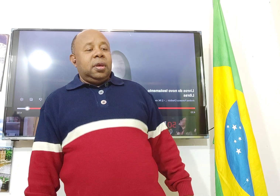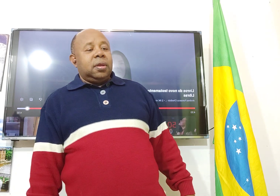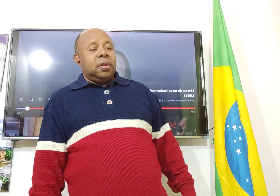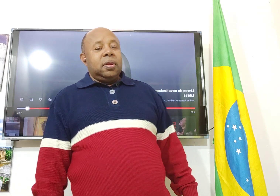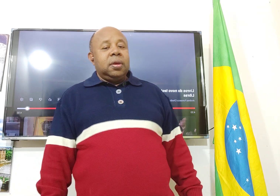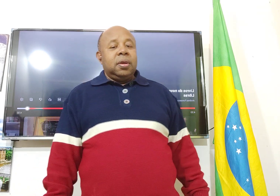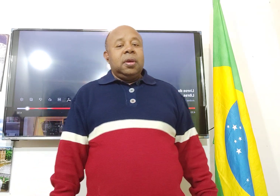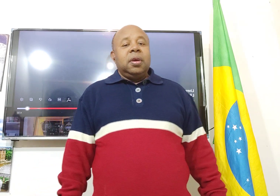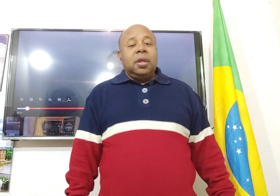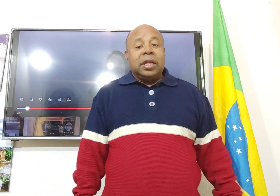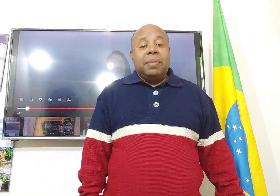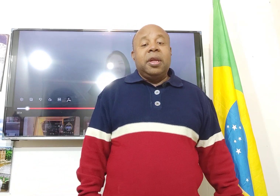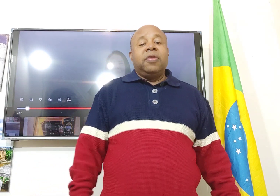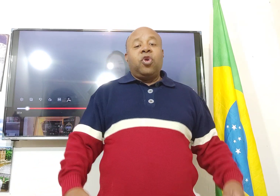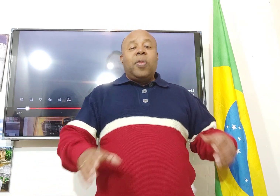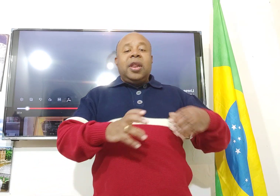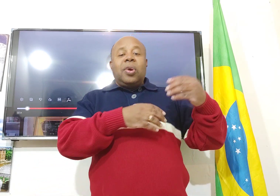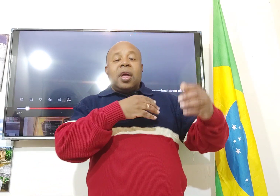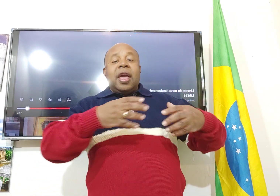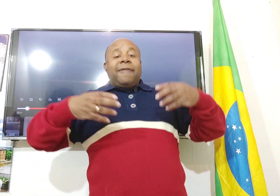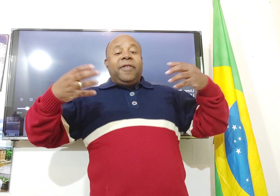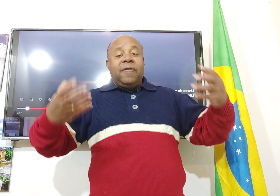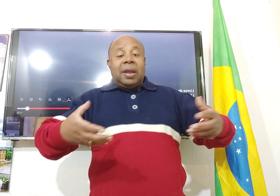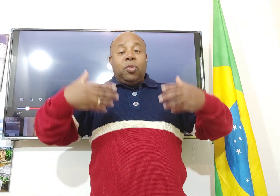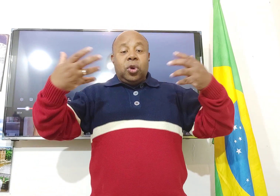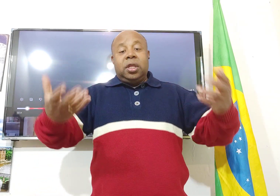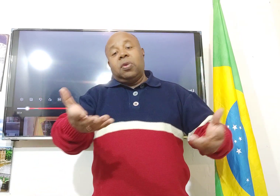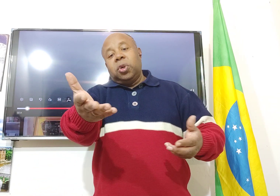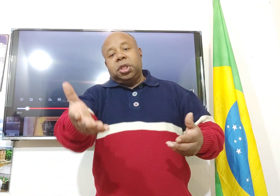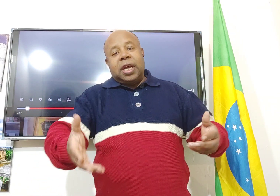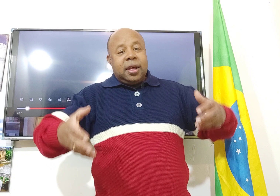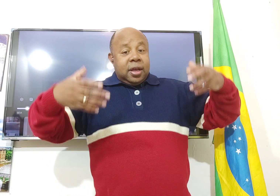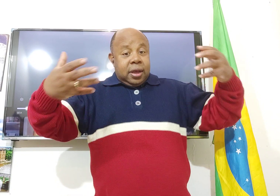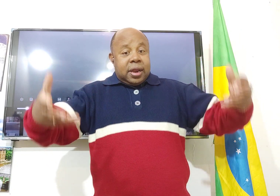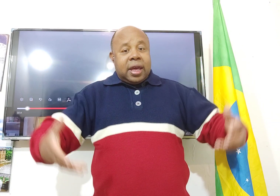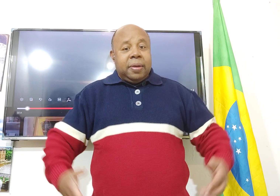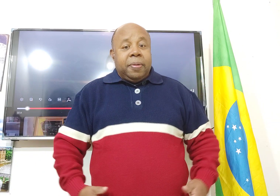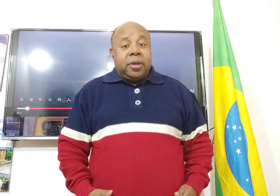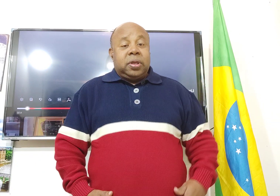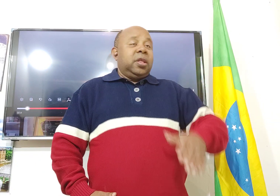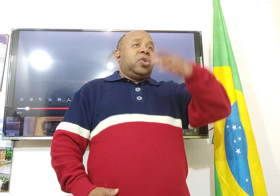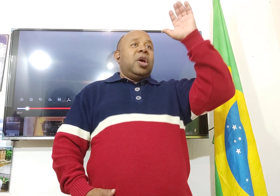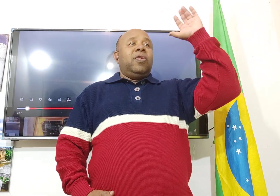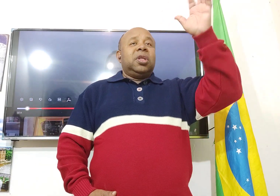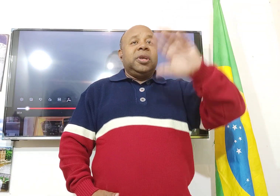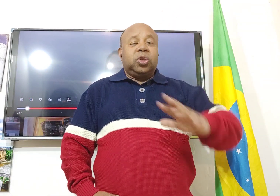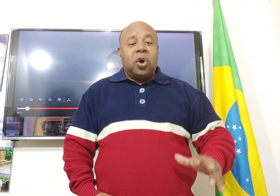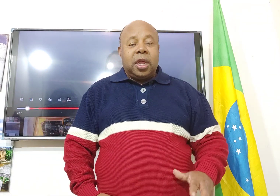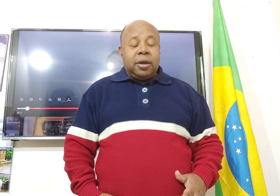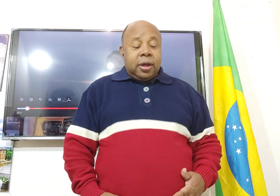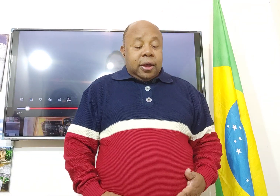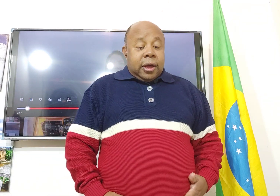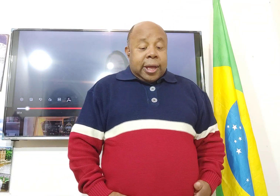Isso. Exatamente. Você viu como a língua é viva, ela muda? Então hoje já, né? Então tem história. Vou contar uma história.